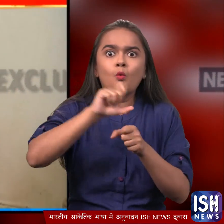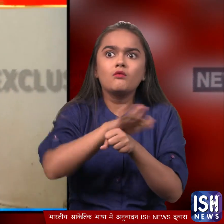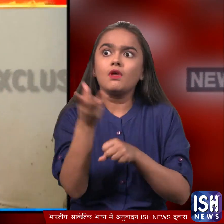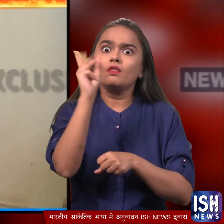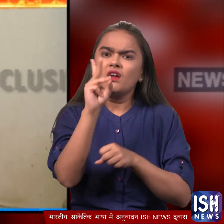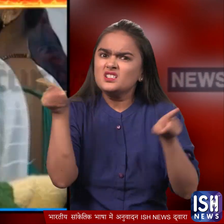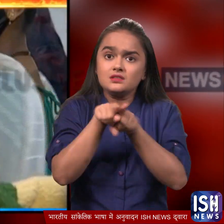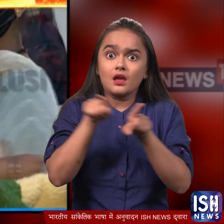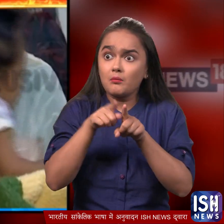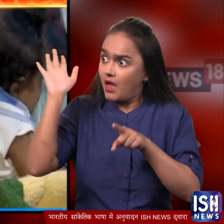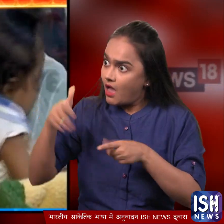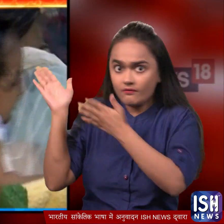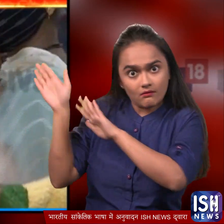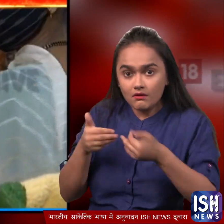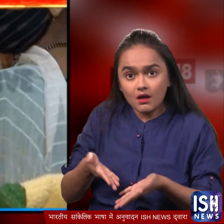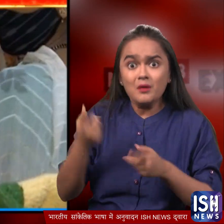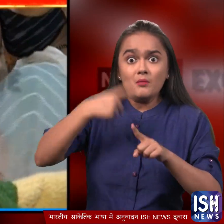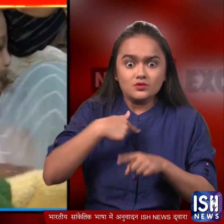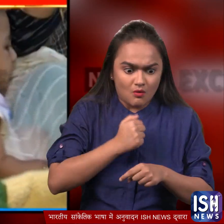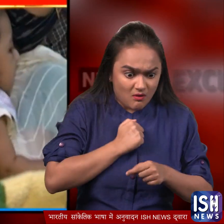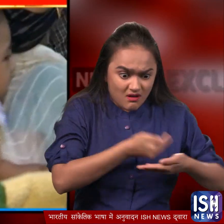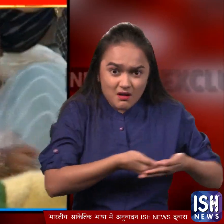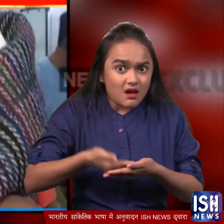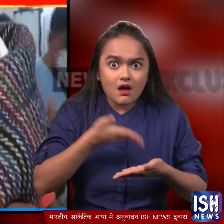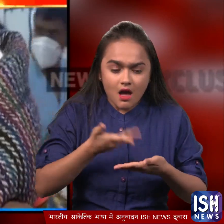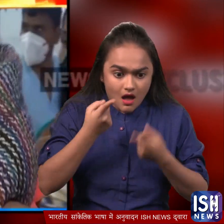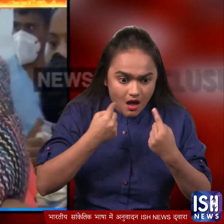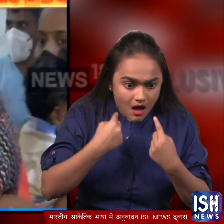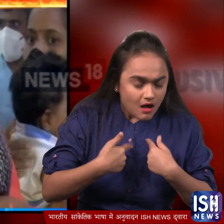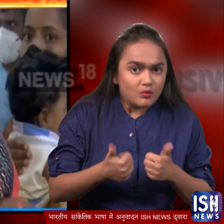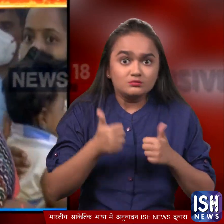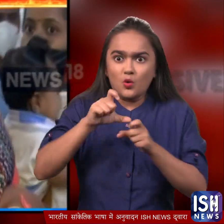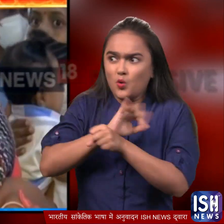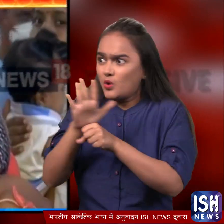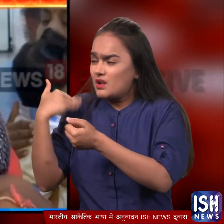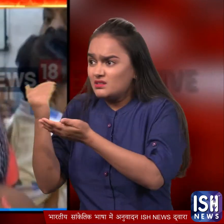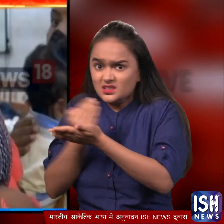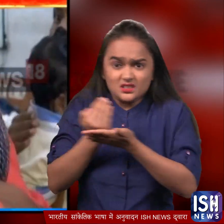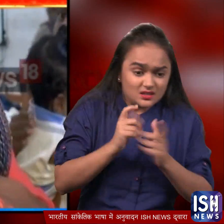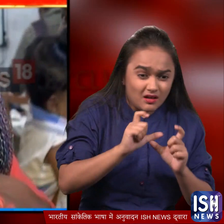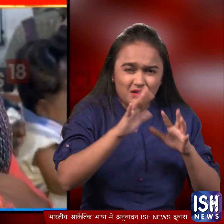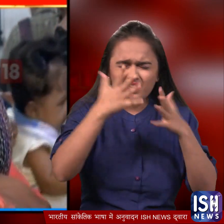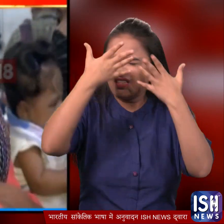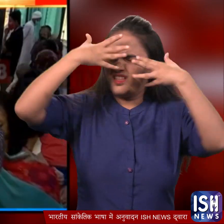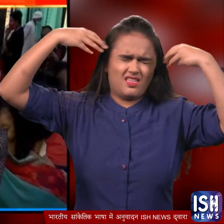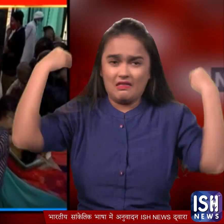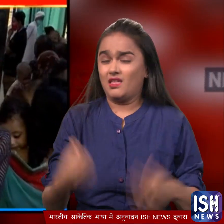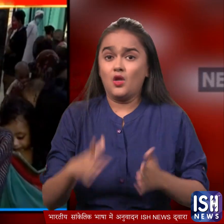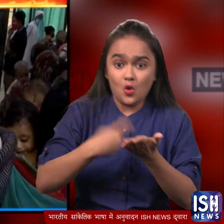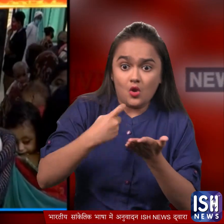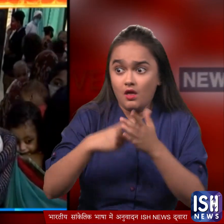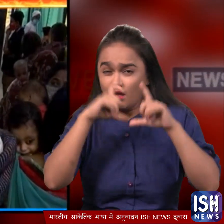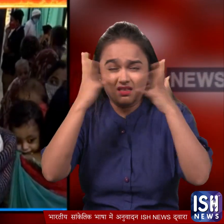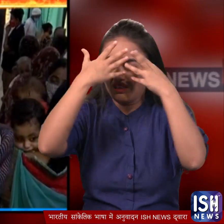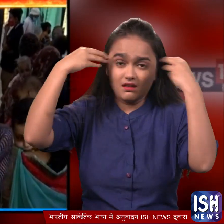की तलवार लटक रही है, लेकिन अपने कलेजे के टुकड़े की तकलीफ के आगे उनके माँ बाप कोरोना से बचाव का हर नियम कायदा भूल बैठे। आज डॉक्टर